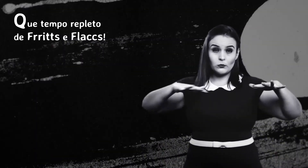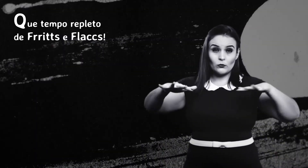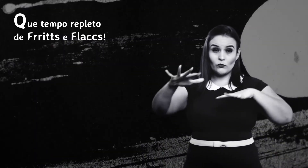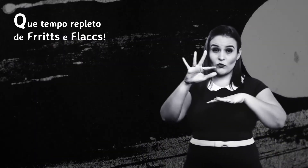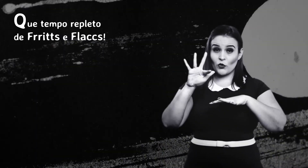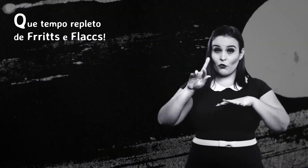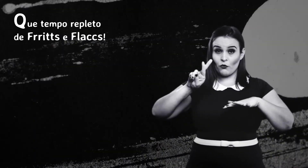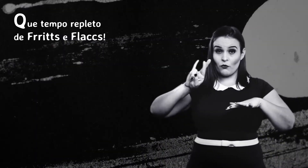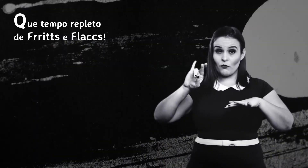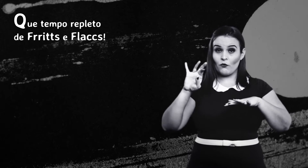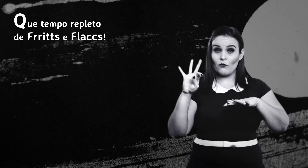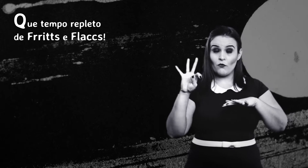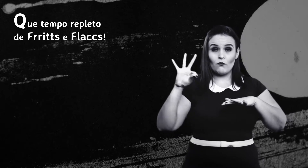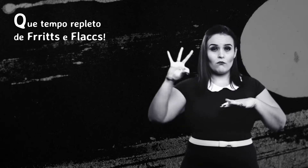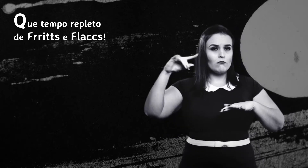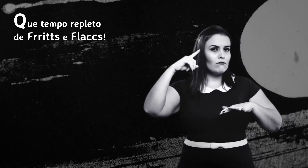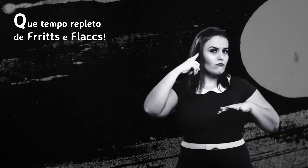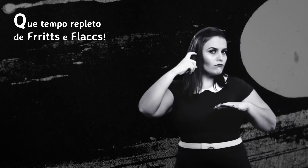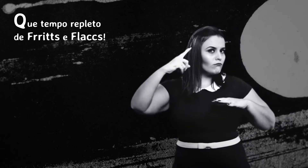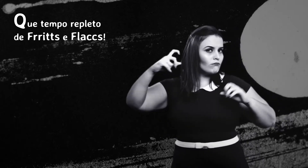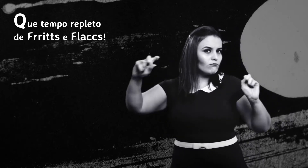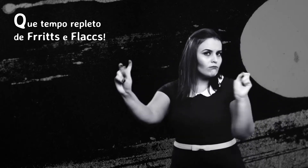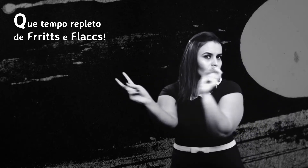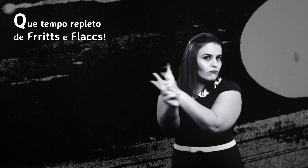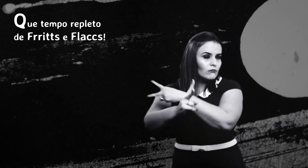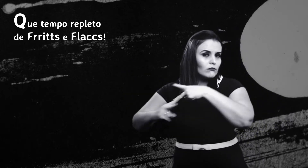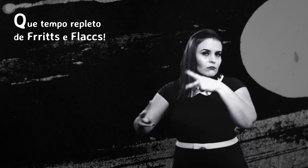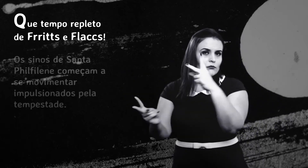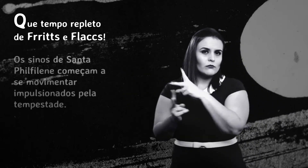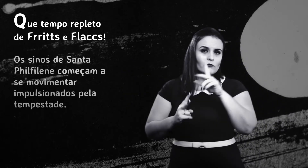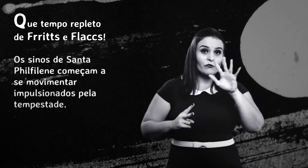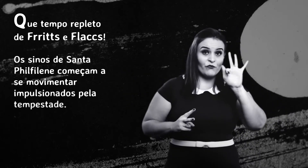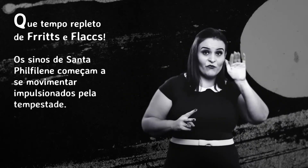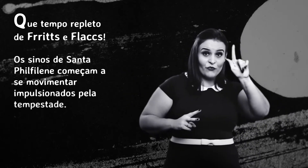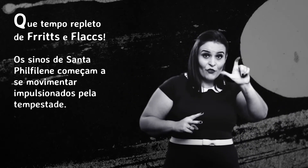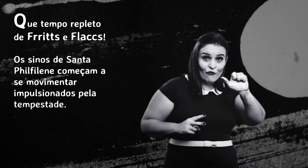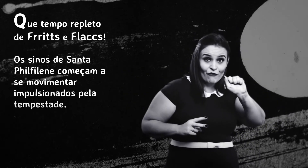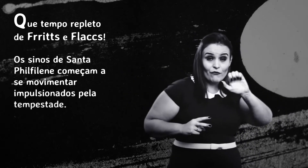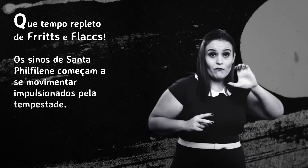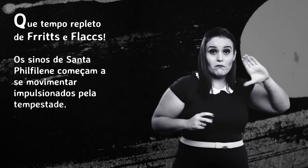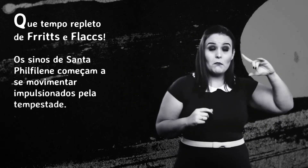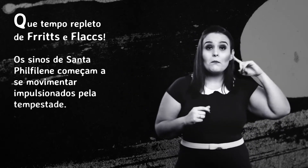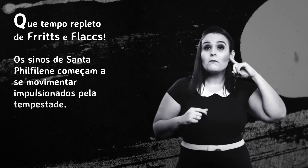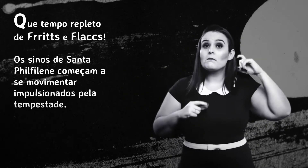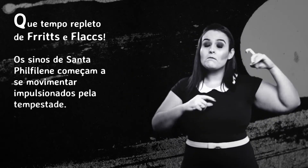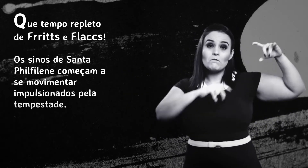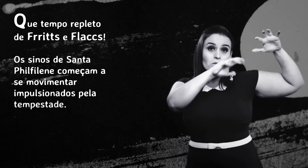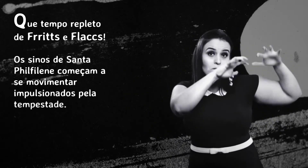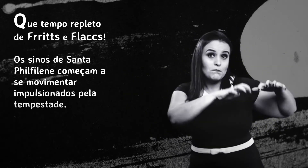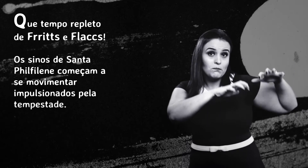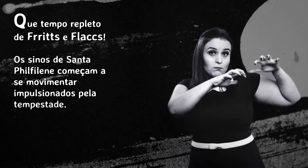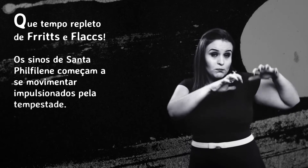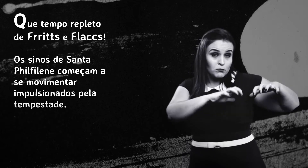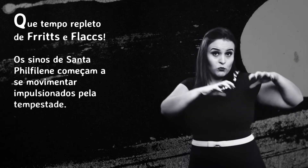Que tempo repleto de Fritz e Flax. Os sinos de Santa Filfilene começam a se